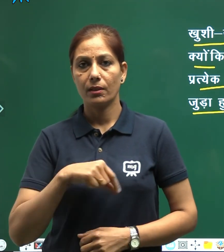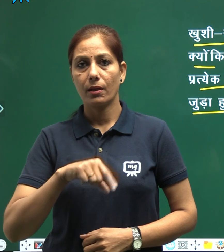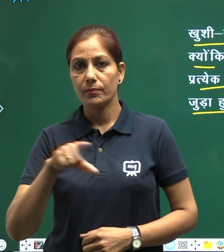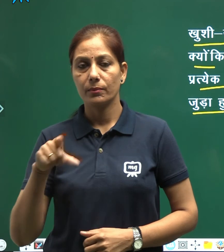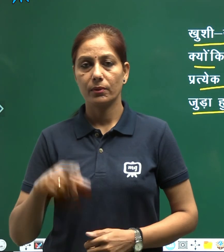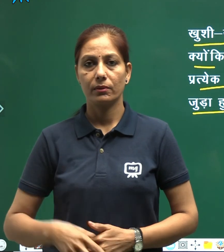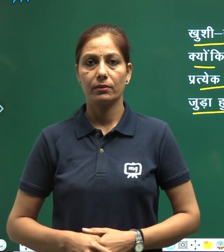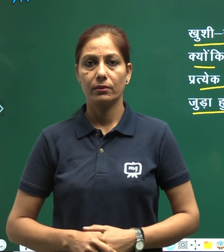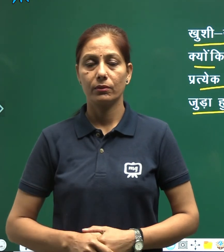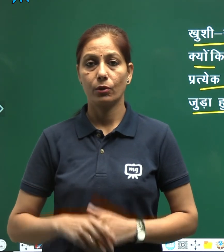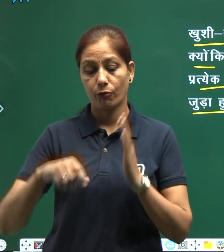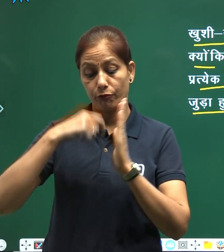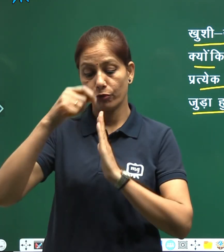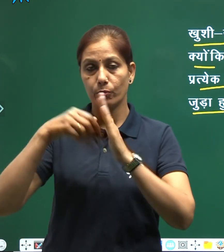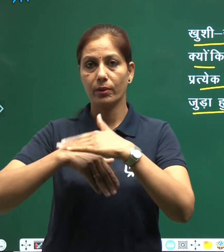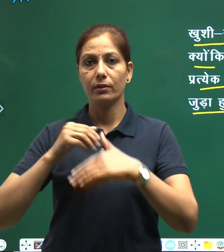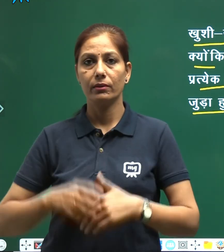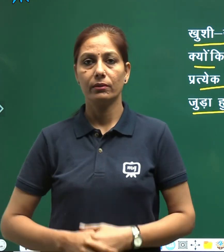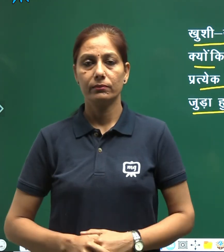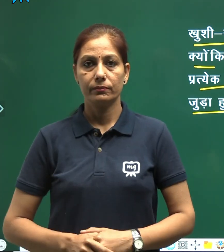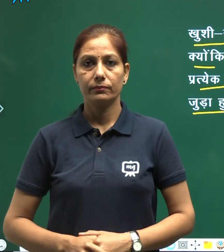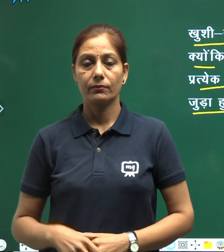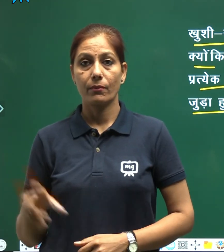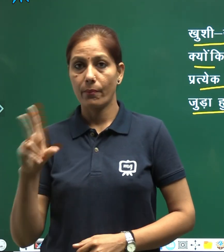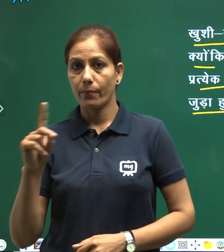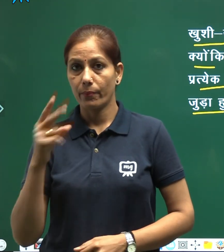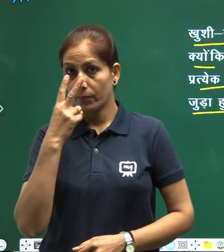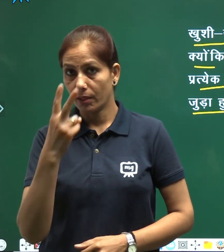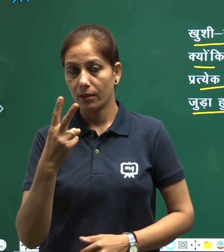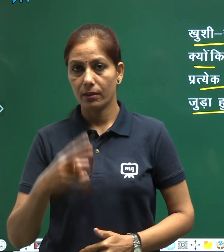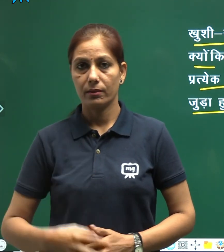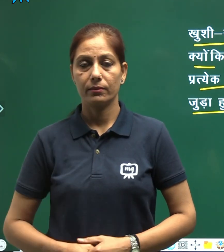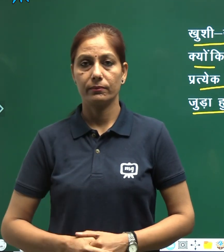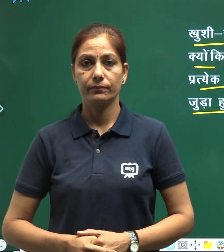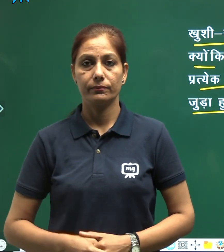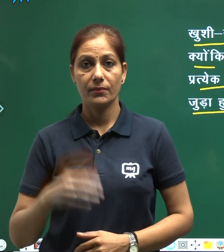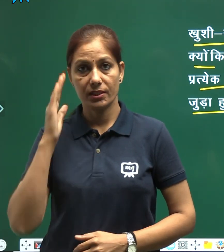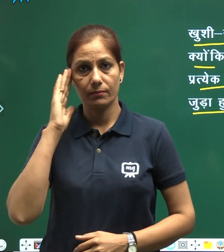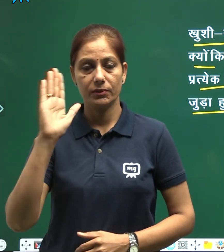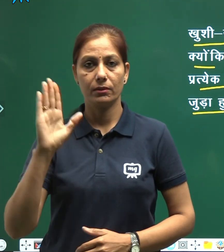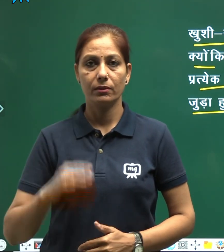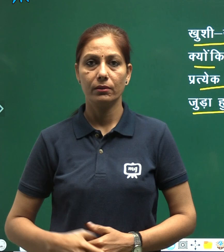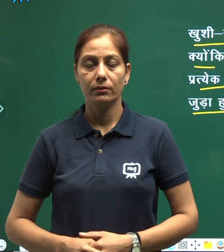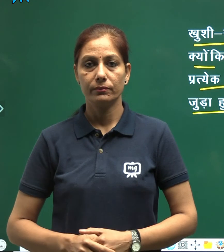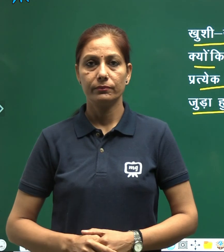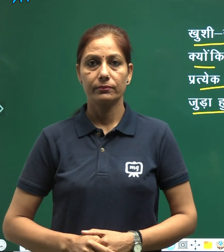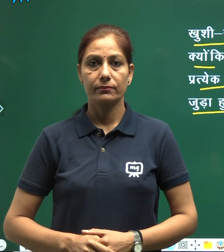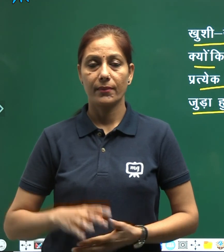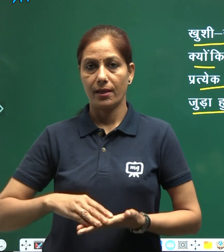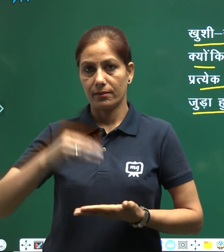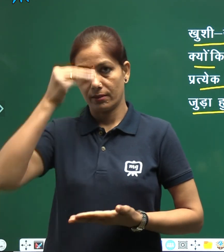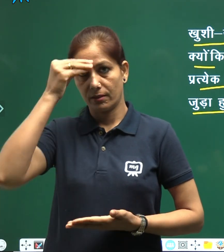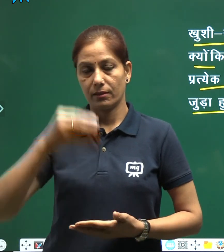आप वीडियो में बार बार देखें, समझें, याद